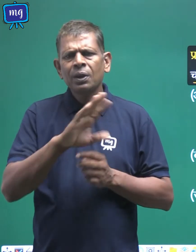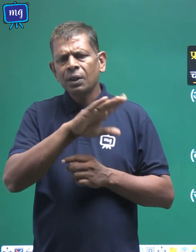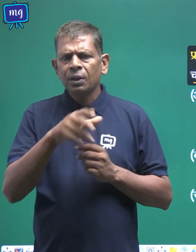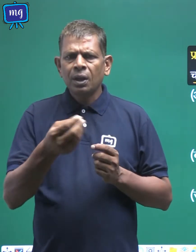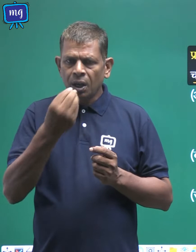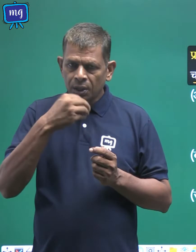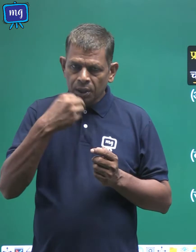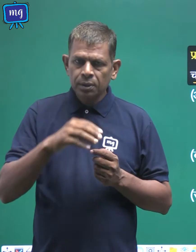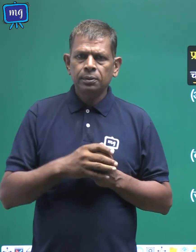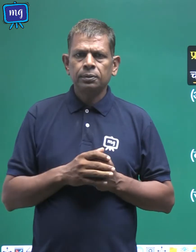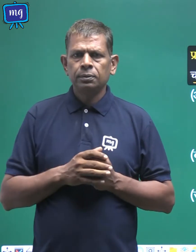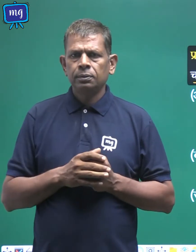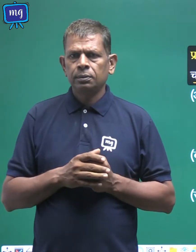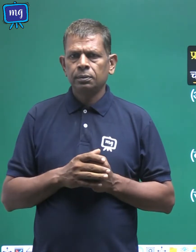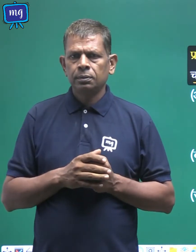खाता है।